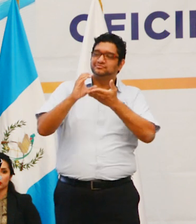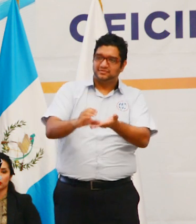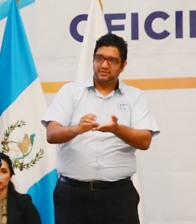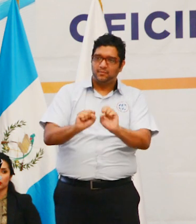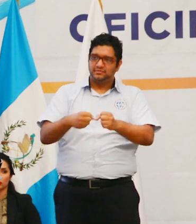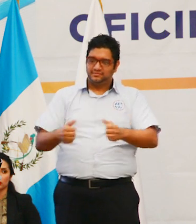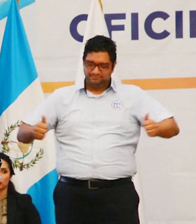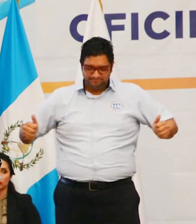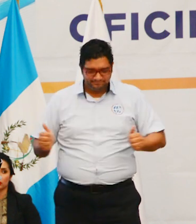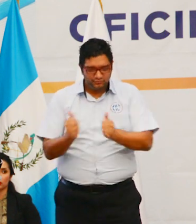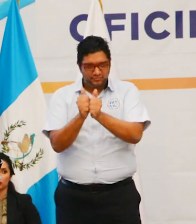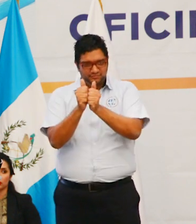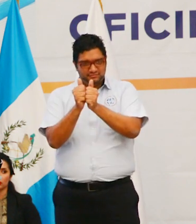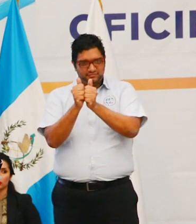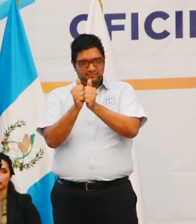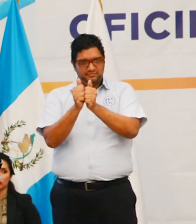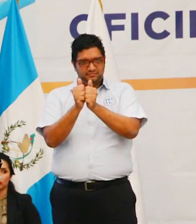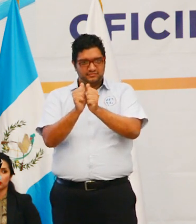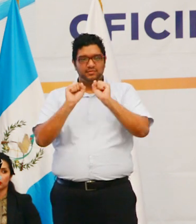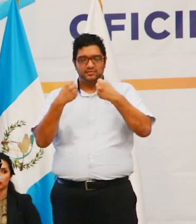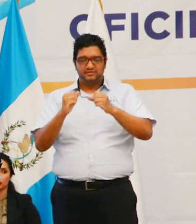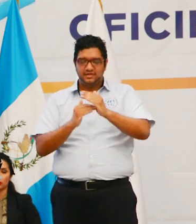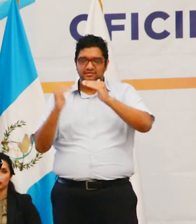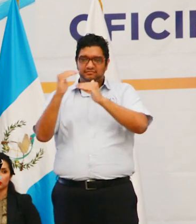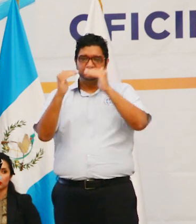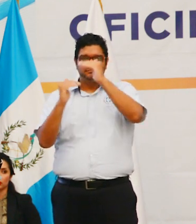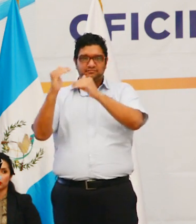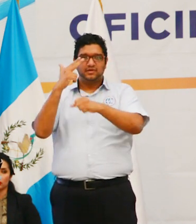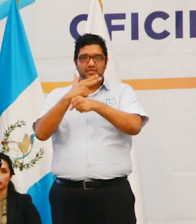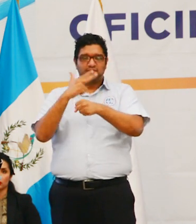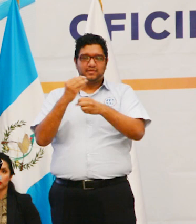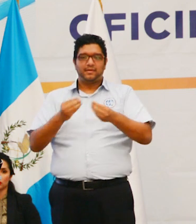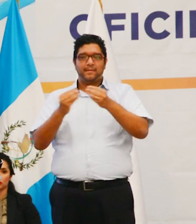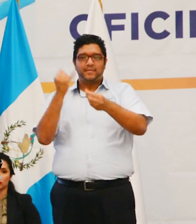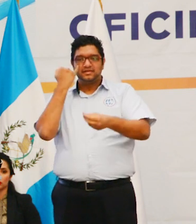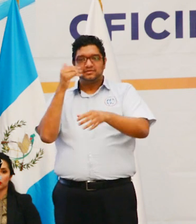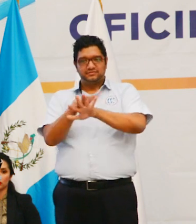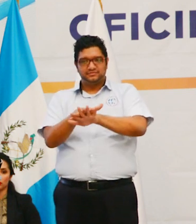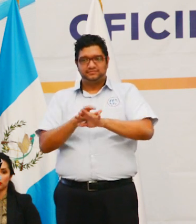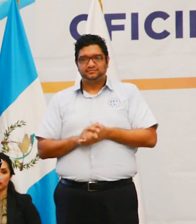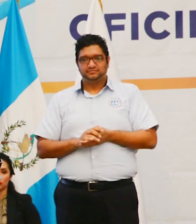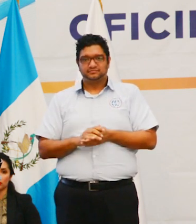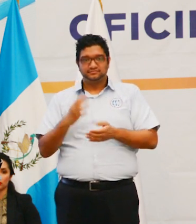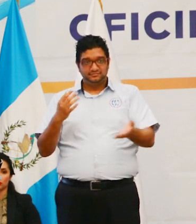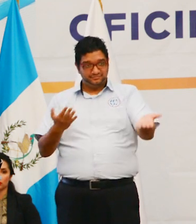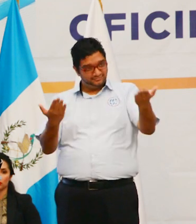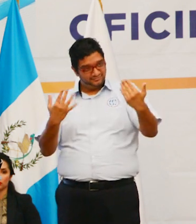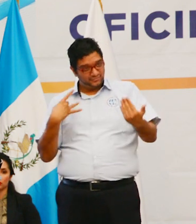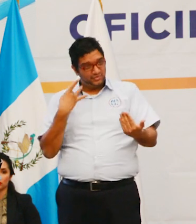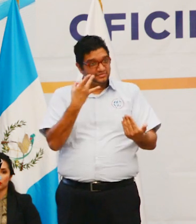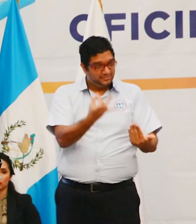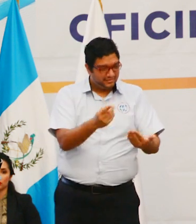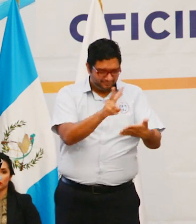estar unidos y hacer juntos en esa construcción diaria de una Guatemala inclusiva. Los invito a leer la Convención